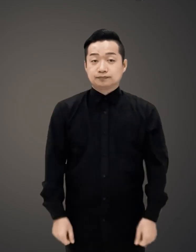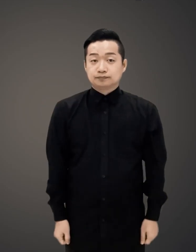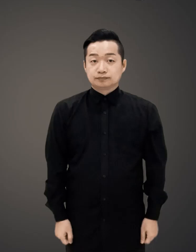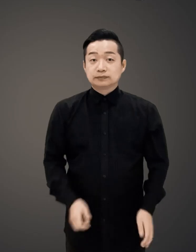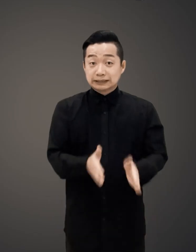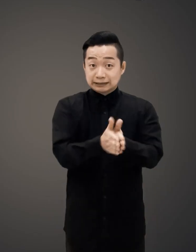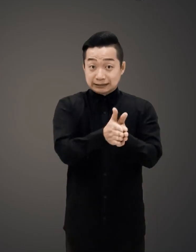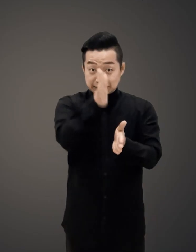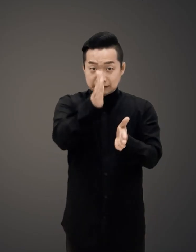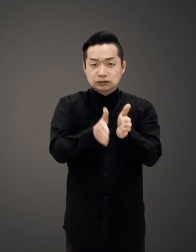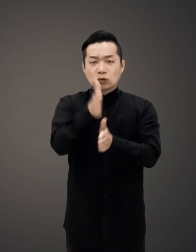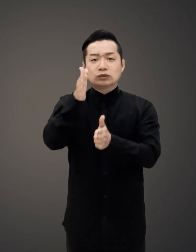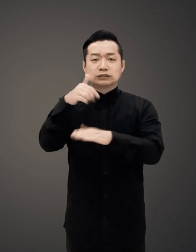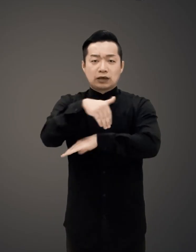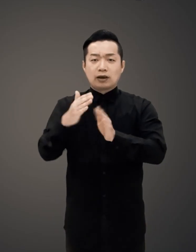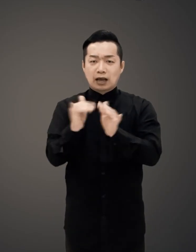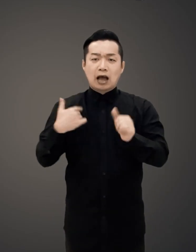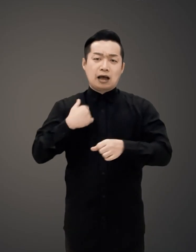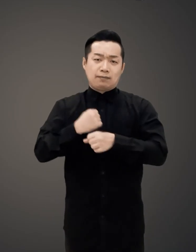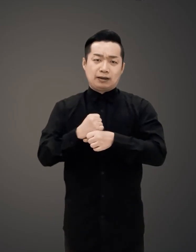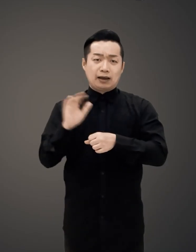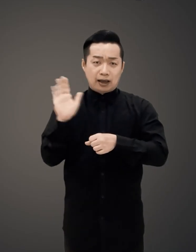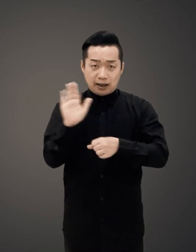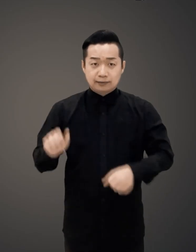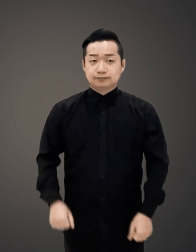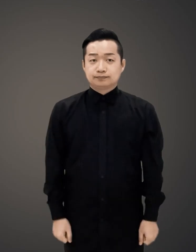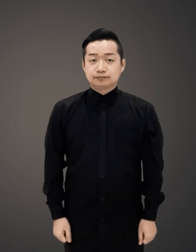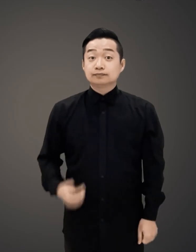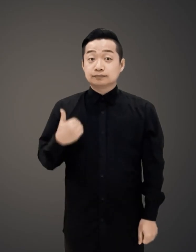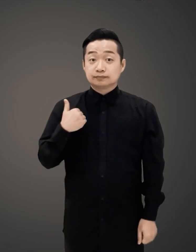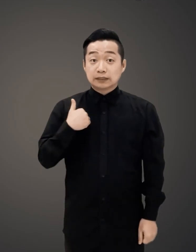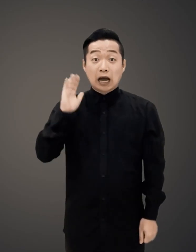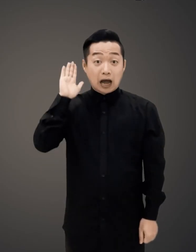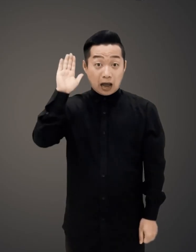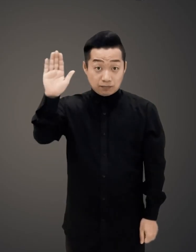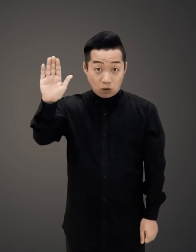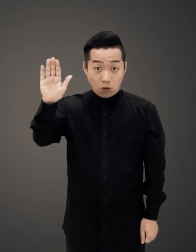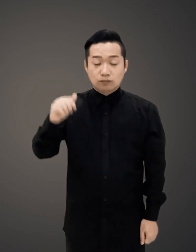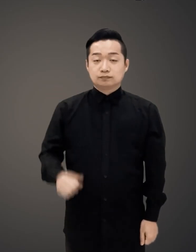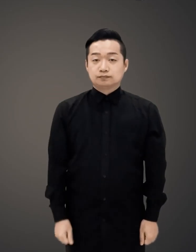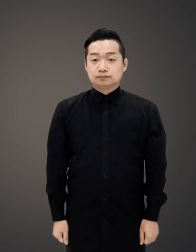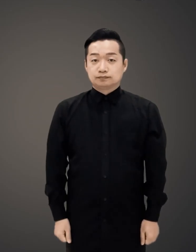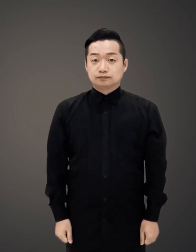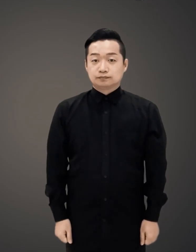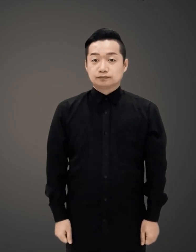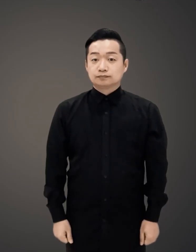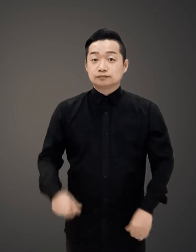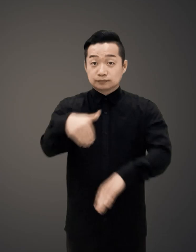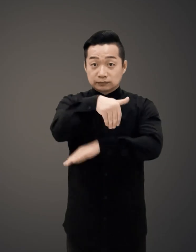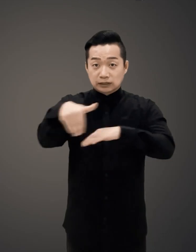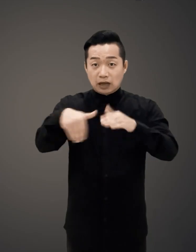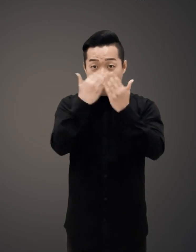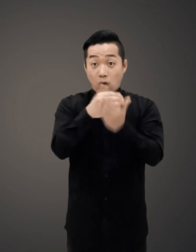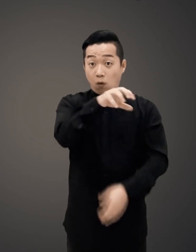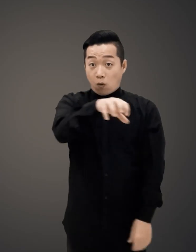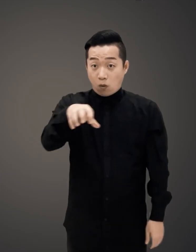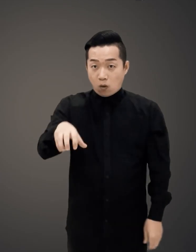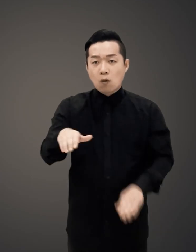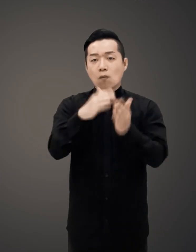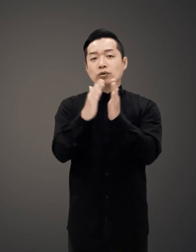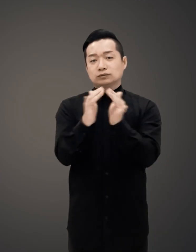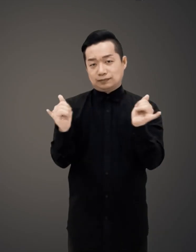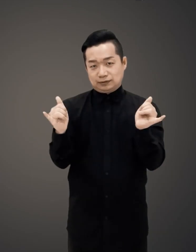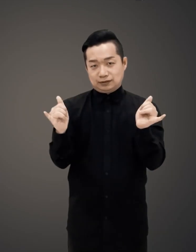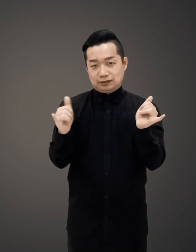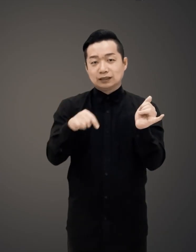것처럼 도시는 도시계획가가 만드는 것이 아닙니다. 그래서 저는 제가 앞으로 계획하는 공간들이